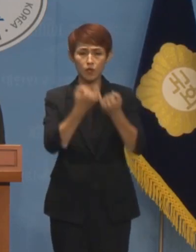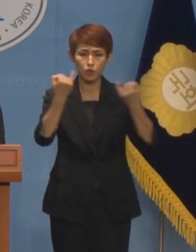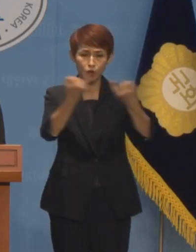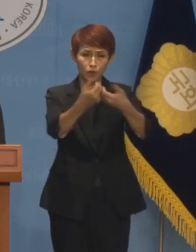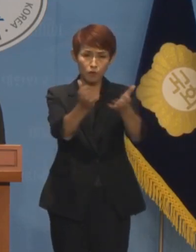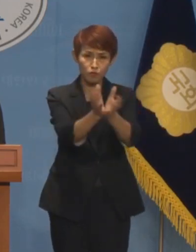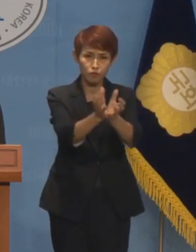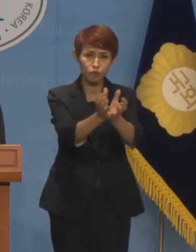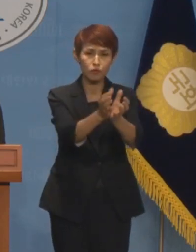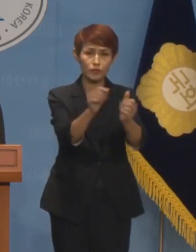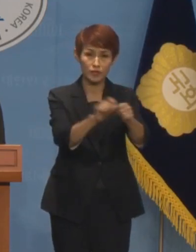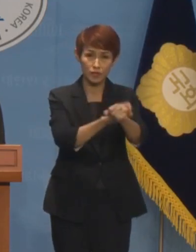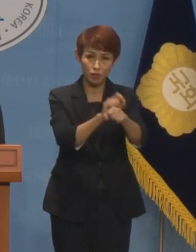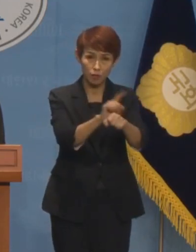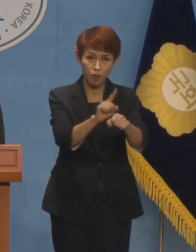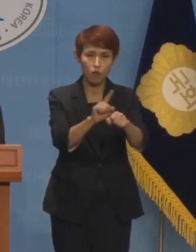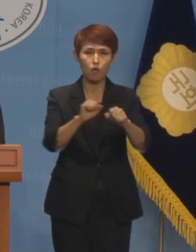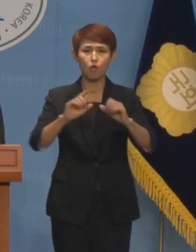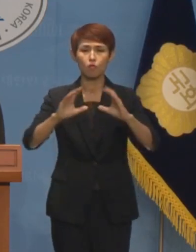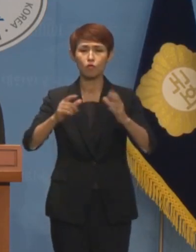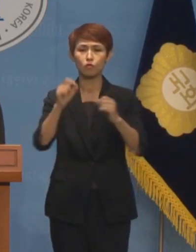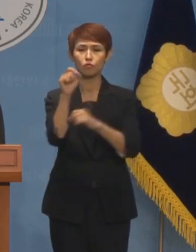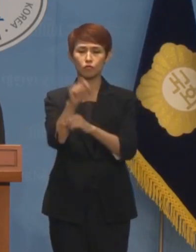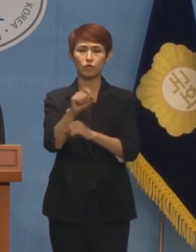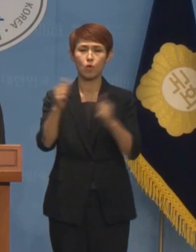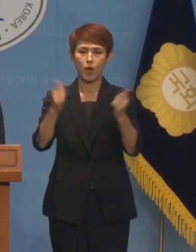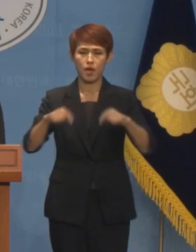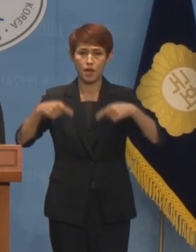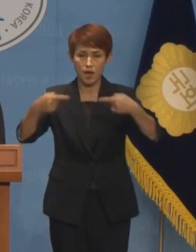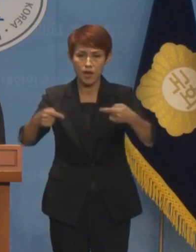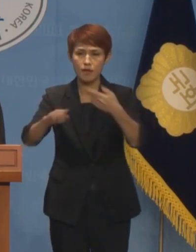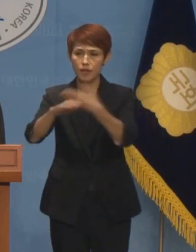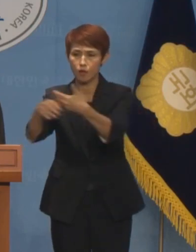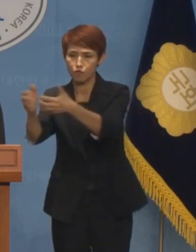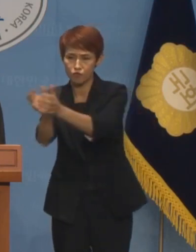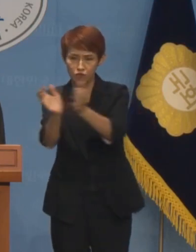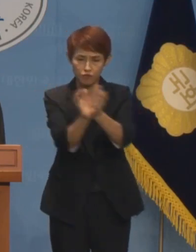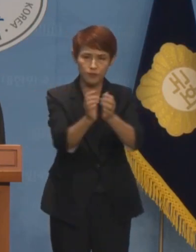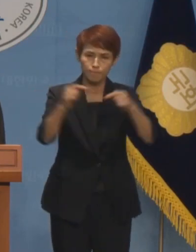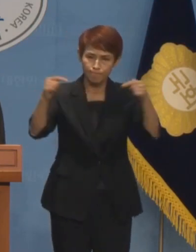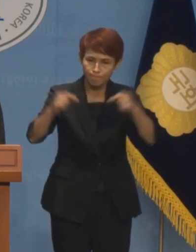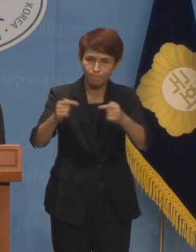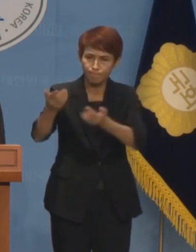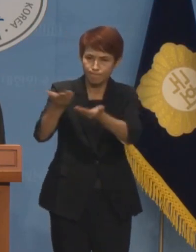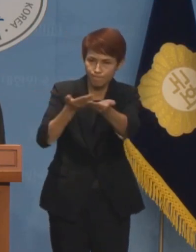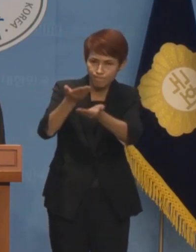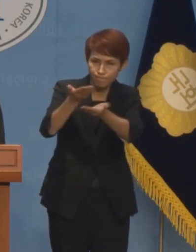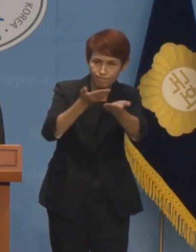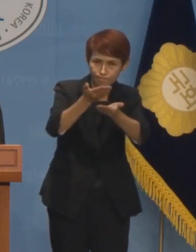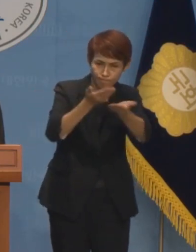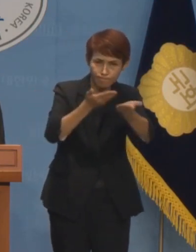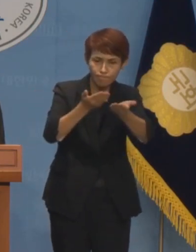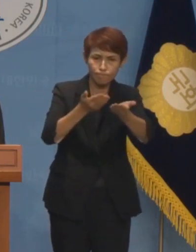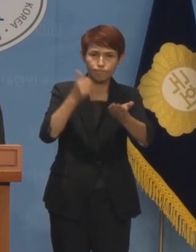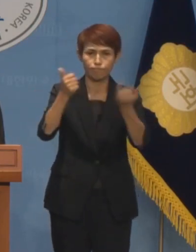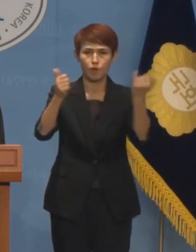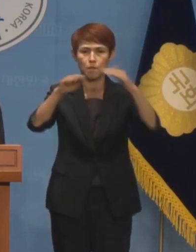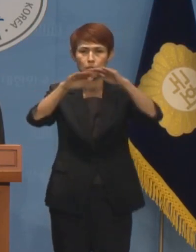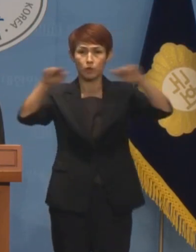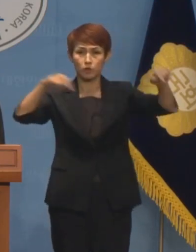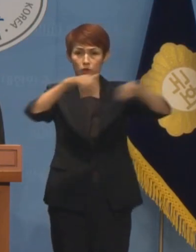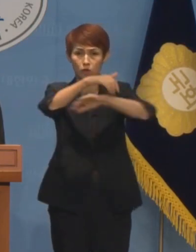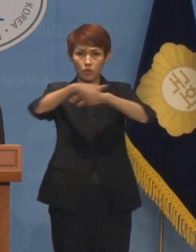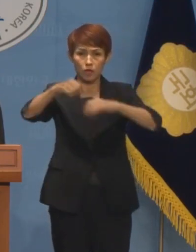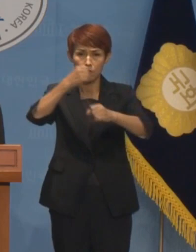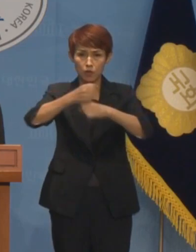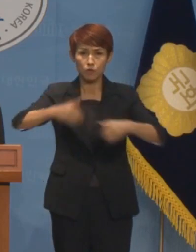여성가족부처의 특성상 국무회의에 들어가 타 부처와 협력, 조율하며 종합적인 성평등 정책을